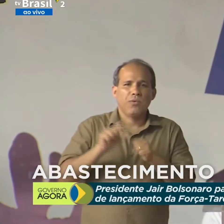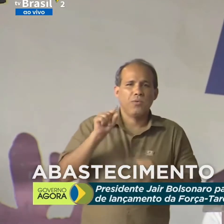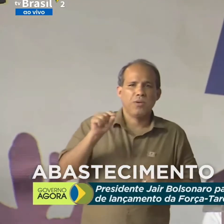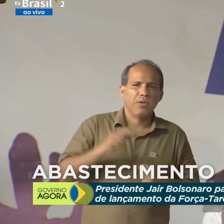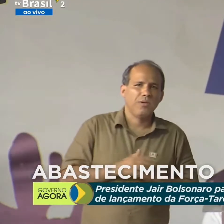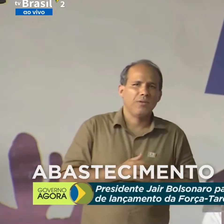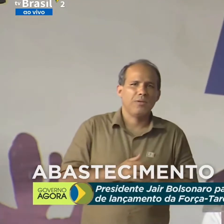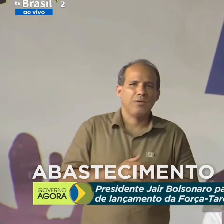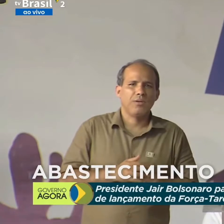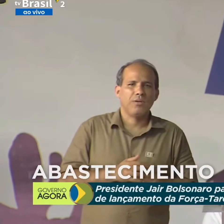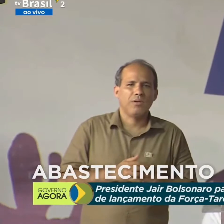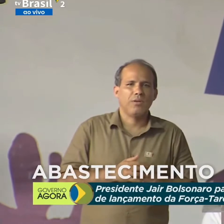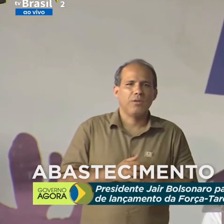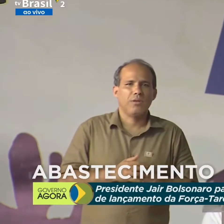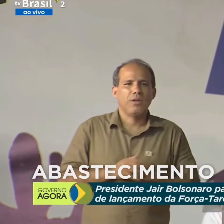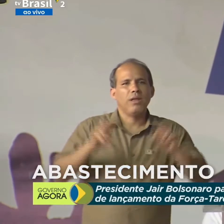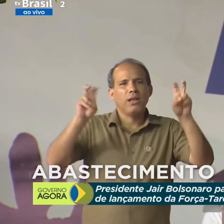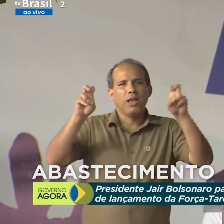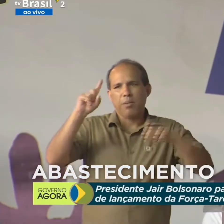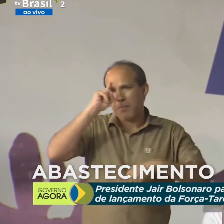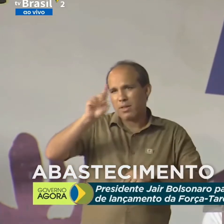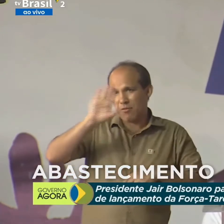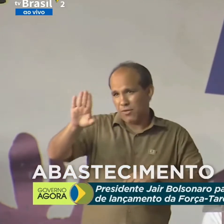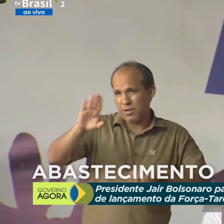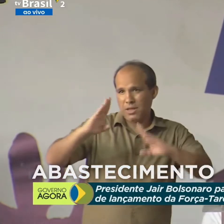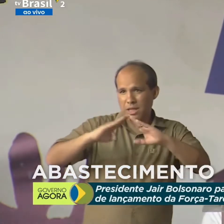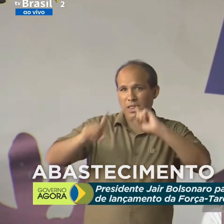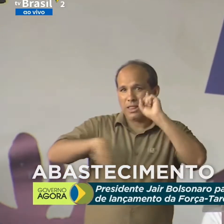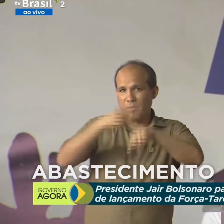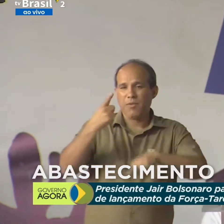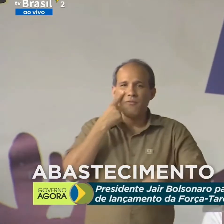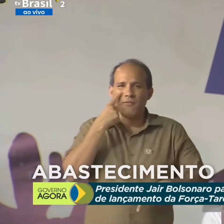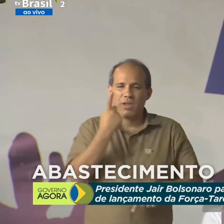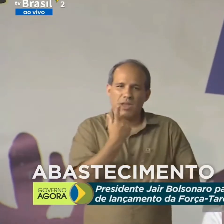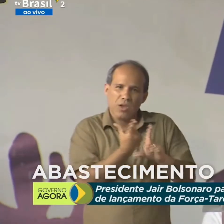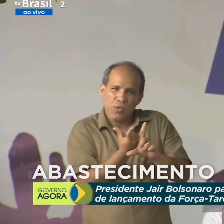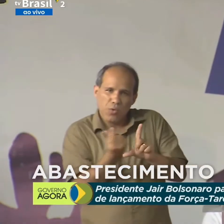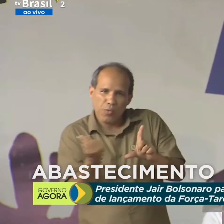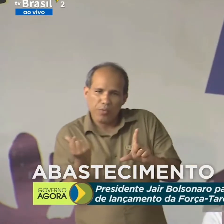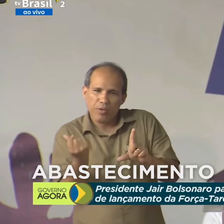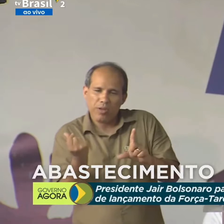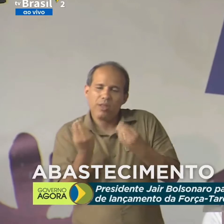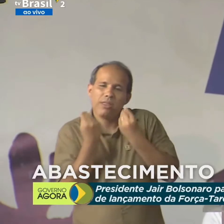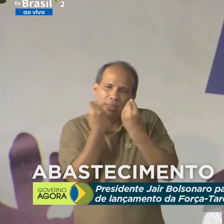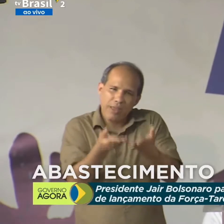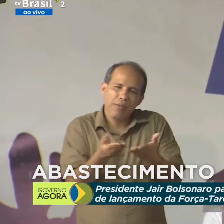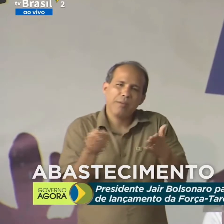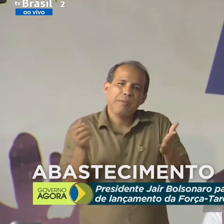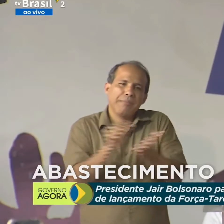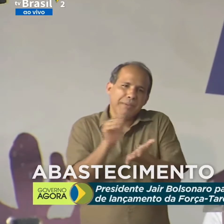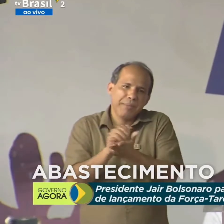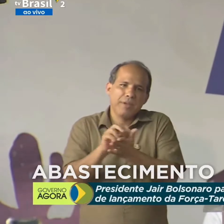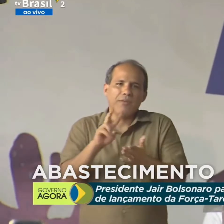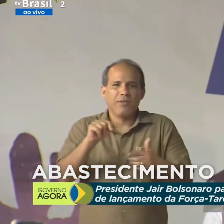que, através do lema "Fique em casa, que a economia te vê depois", trouxe o desemprego e